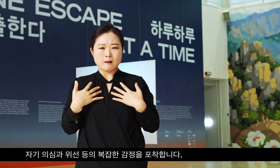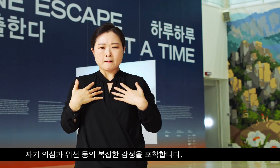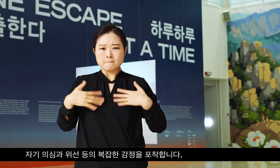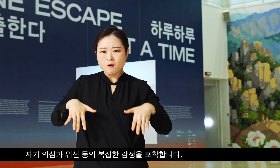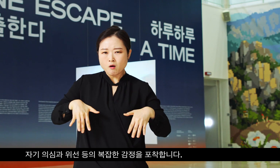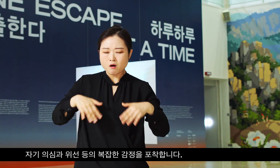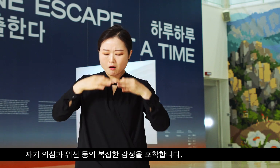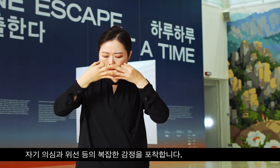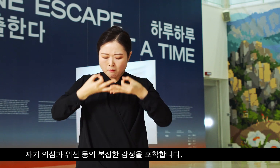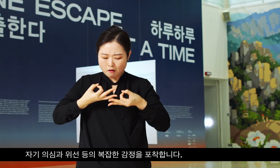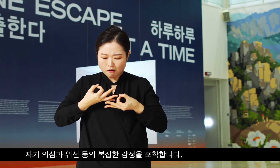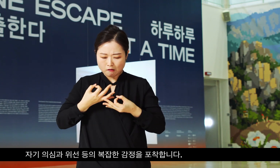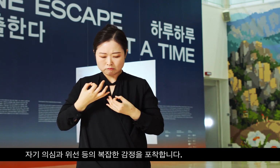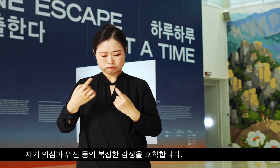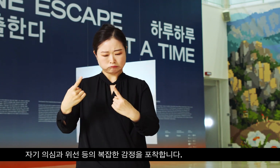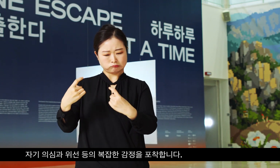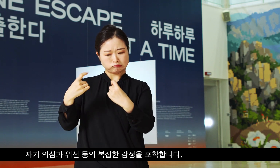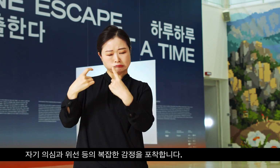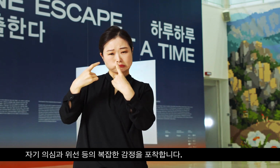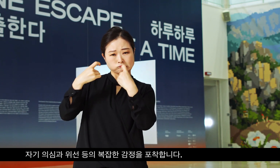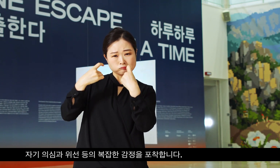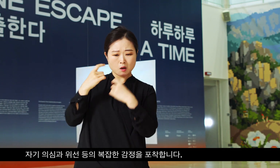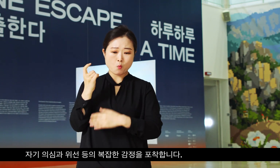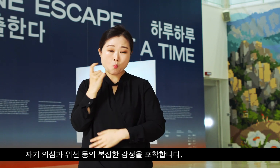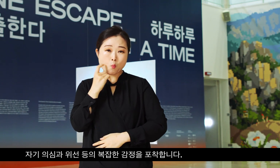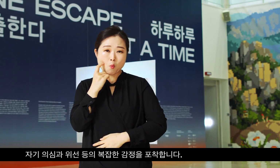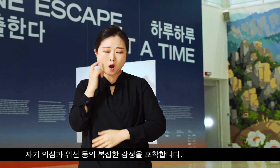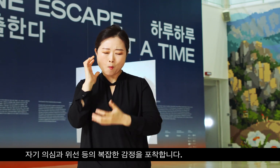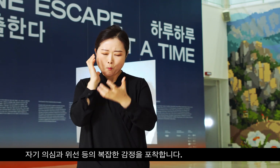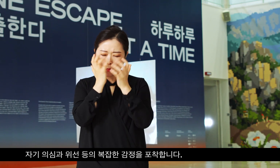위선 등의 복잡한 감정을 포착합니다.